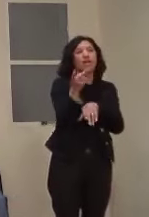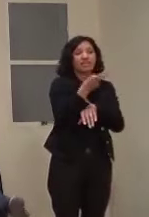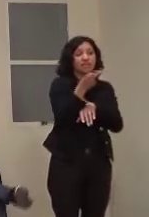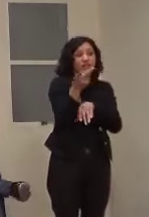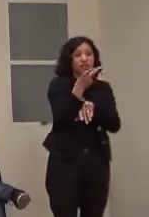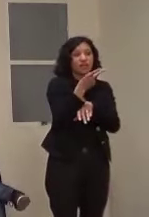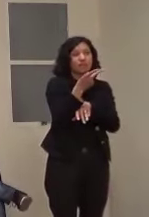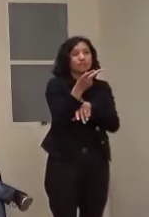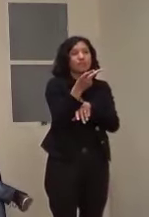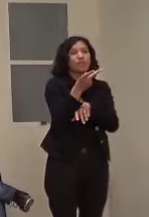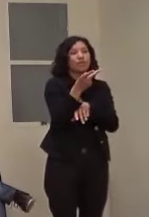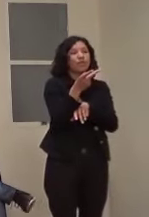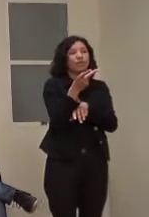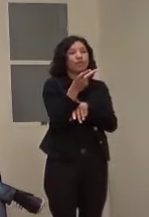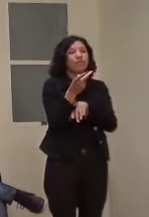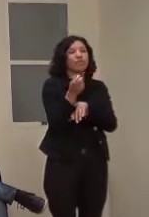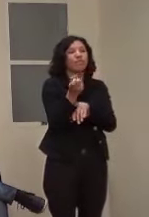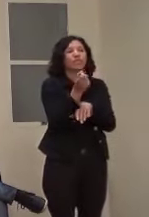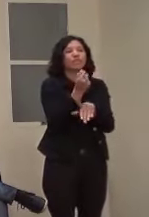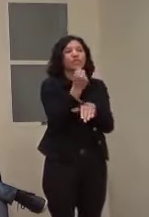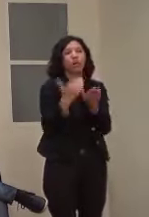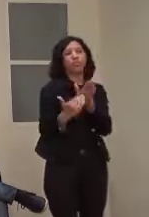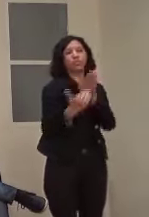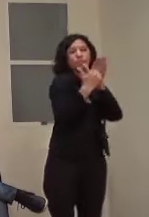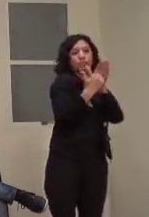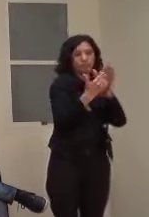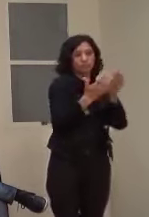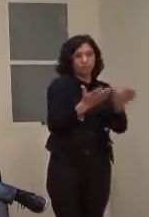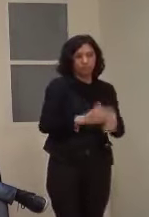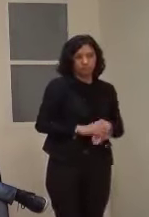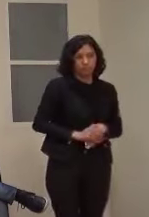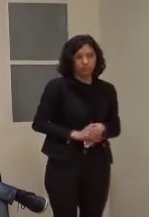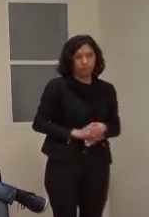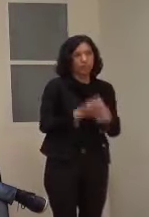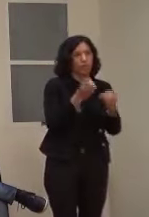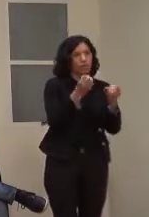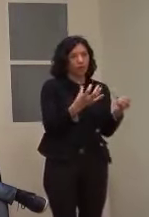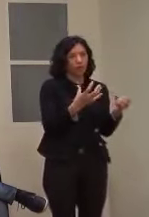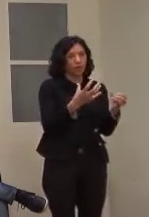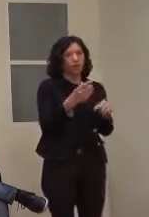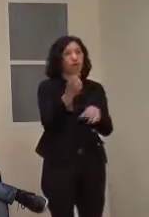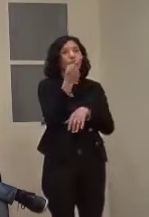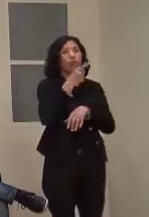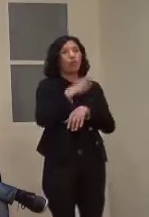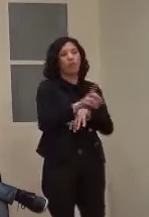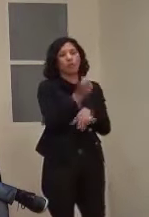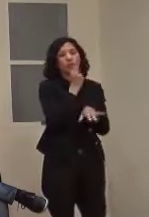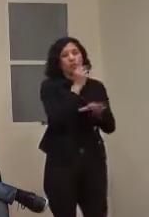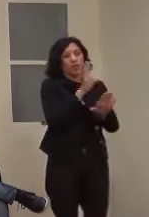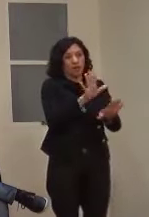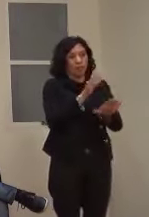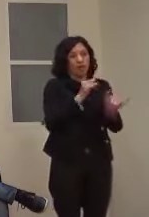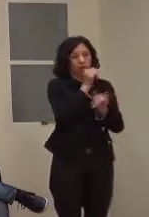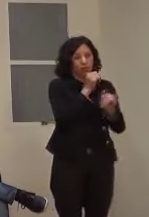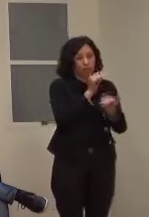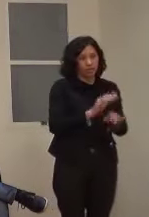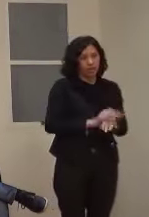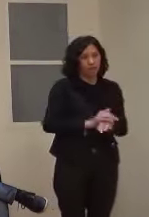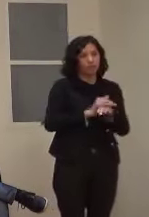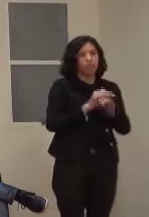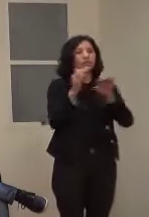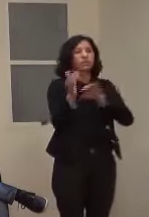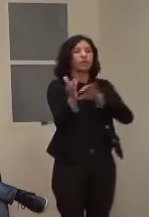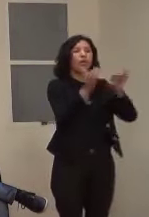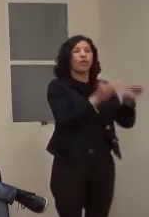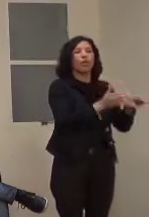ejemplo excelente bueno cuando solamente quiero entre todos los